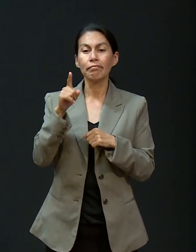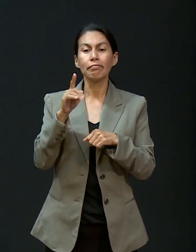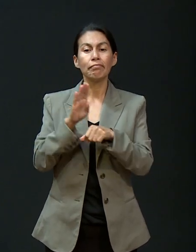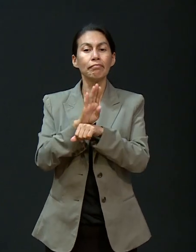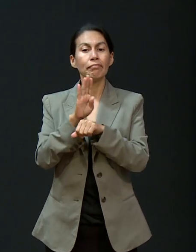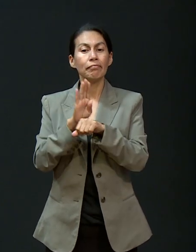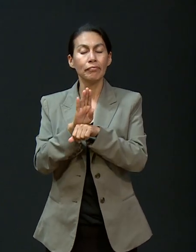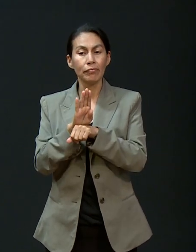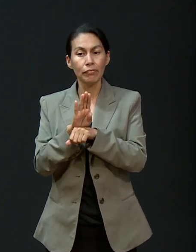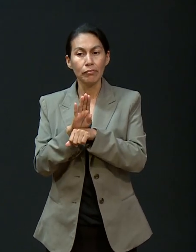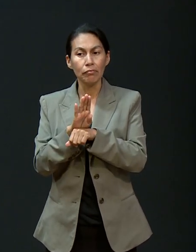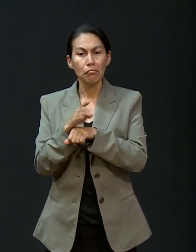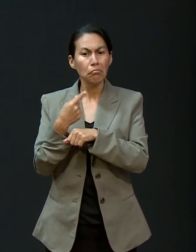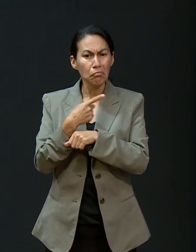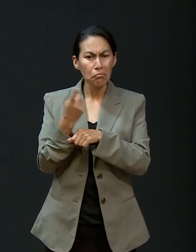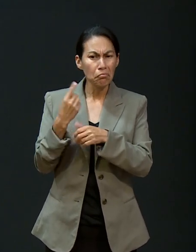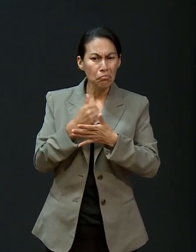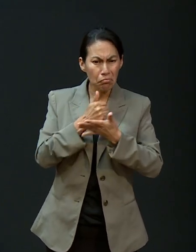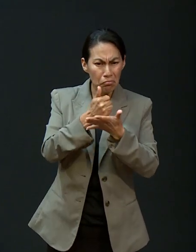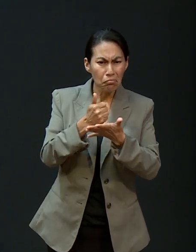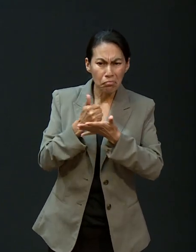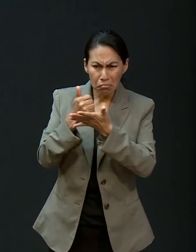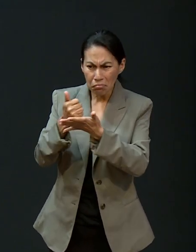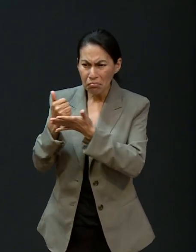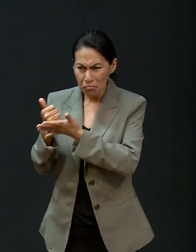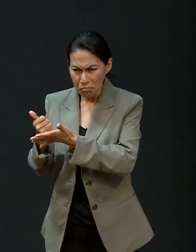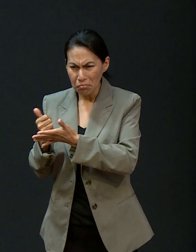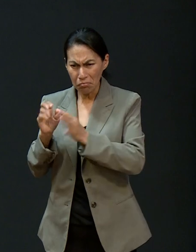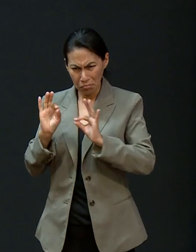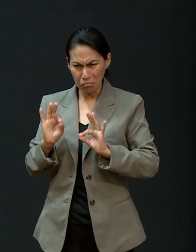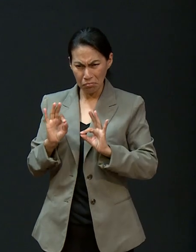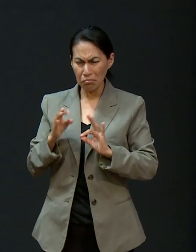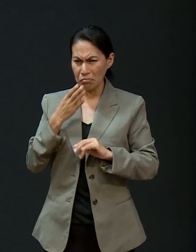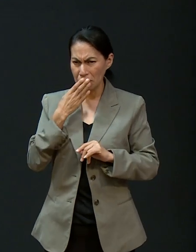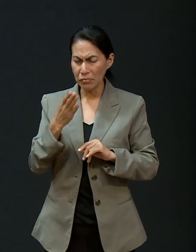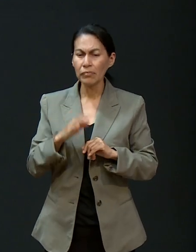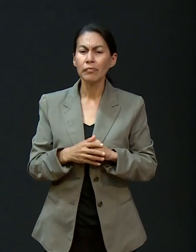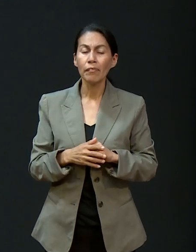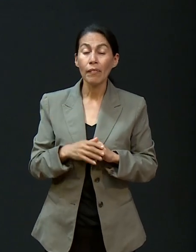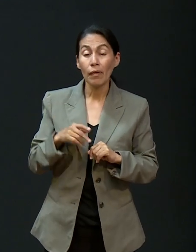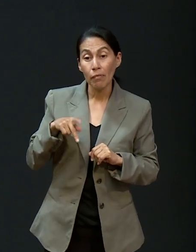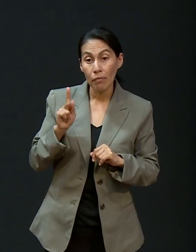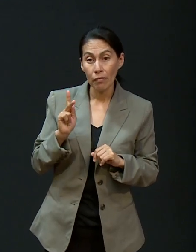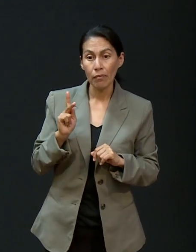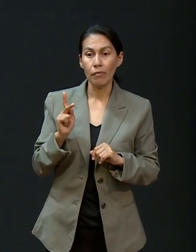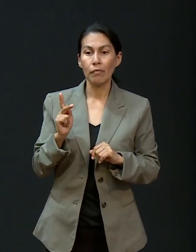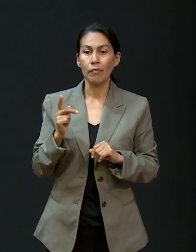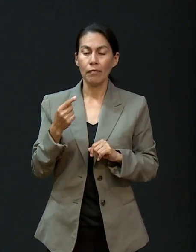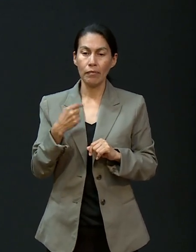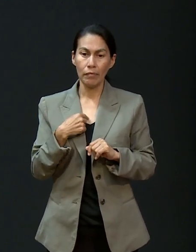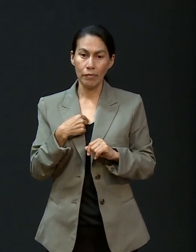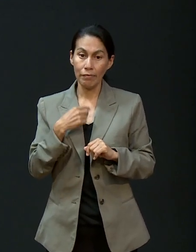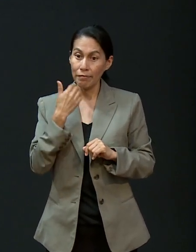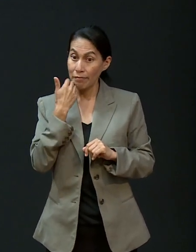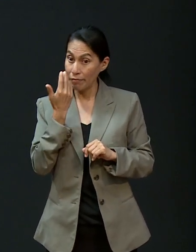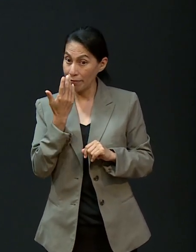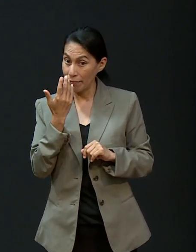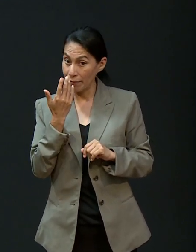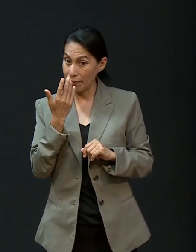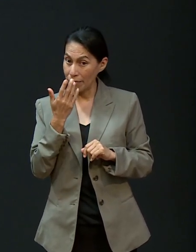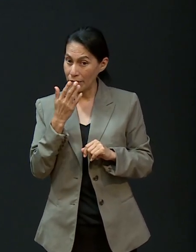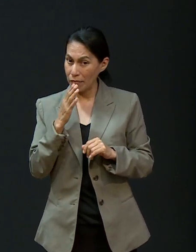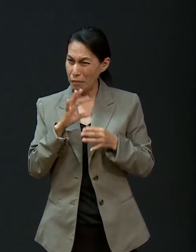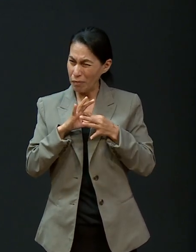porque en Brasil estábamos, ayudábamos en la iglesia, estábamos, nos sentíamos bien, pero